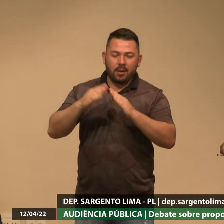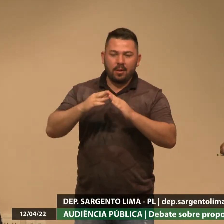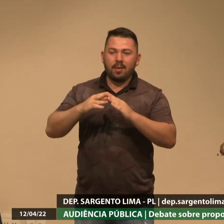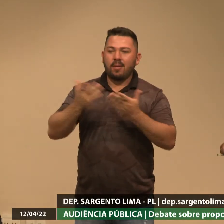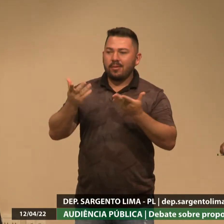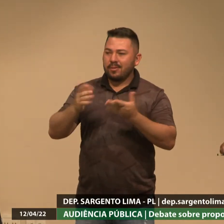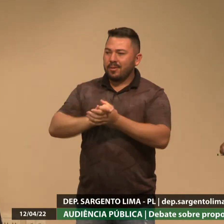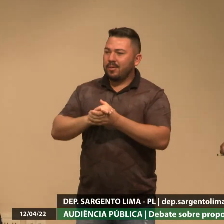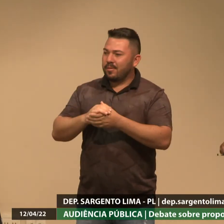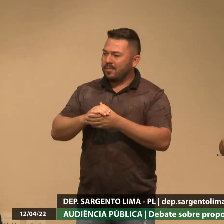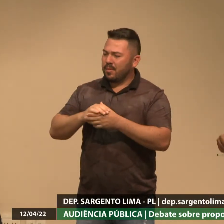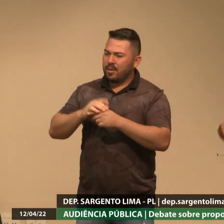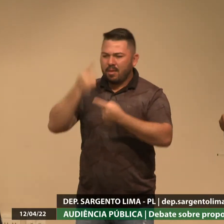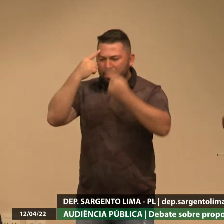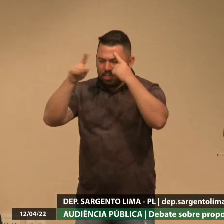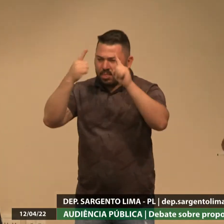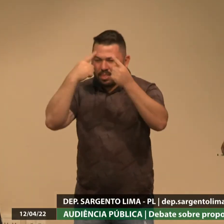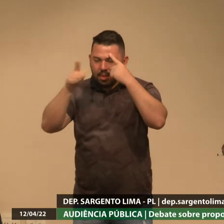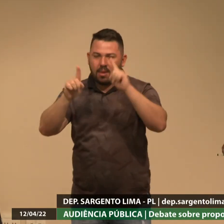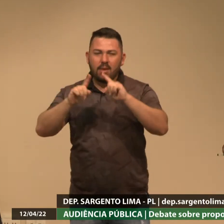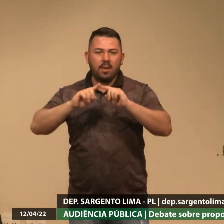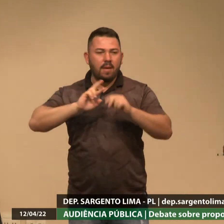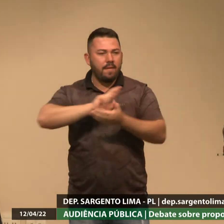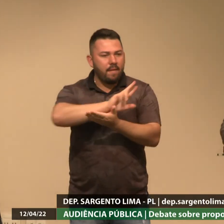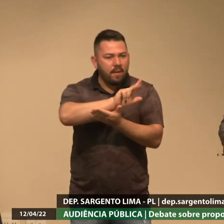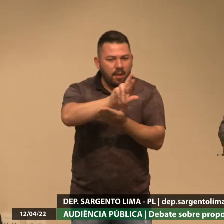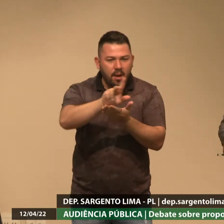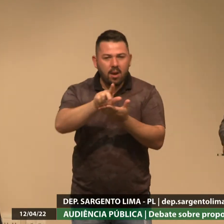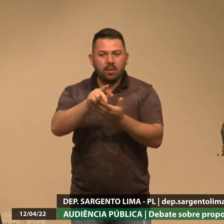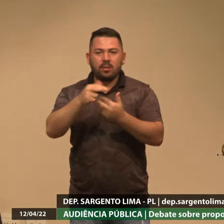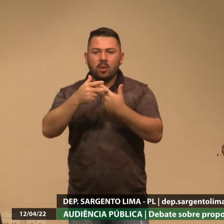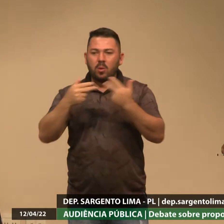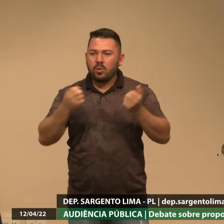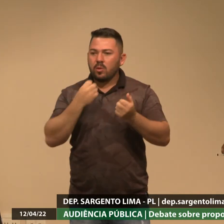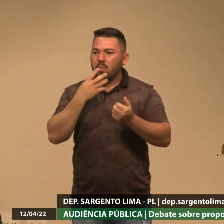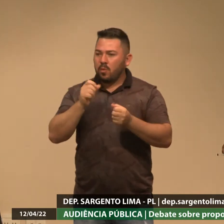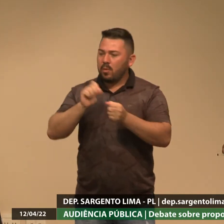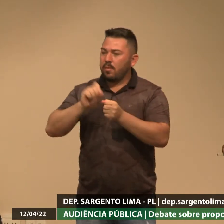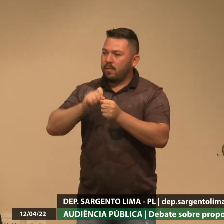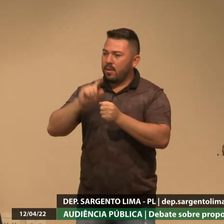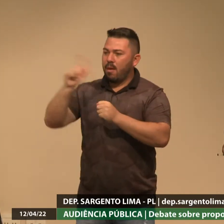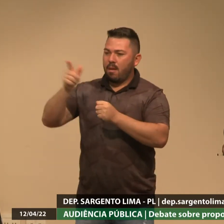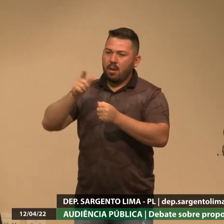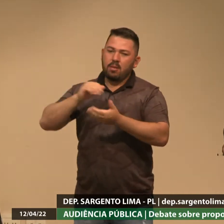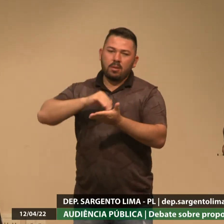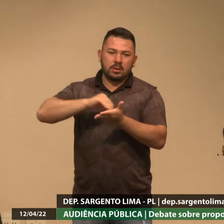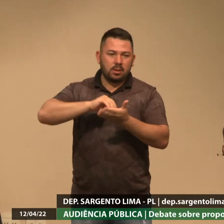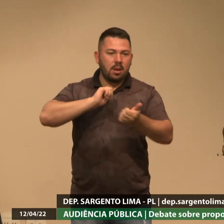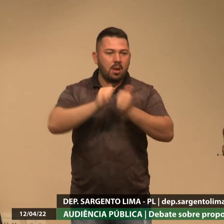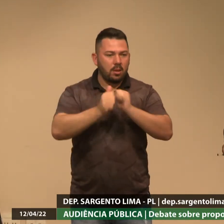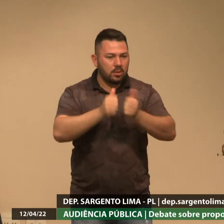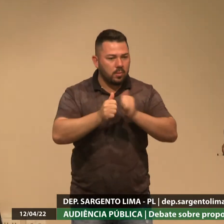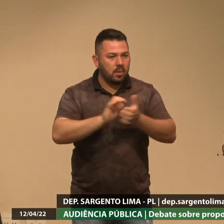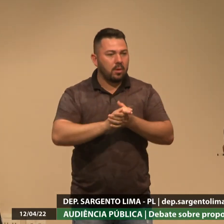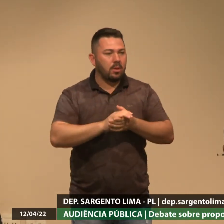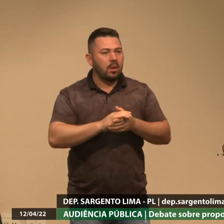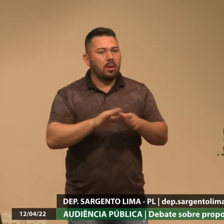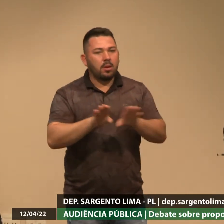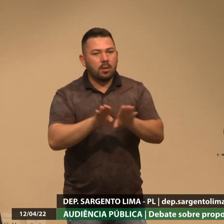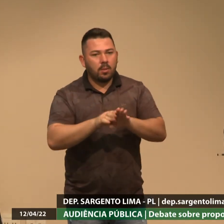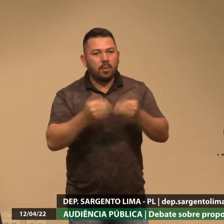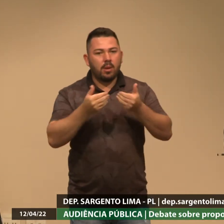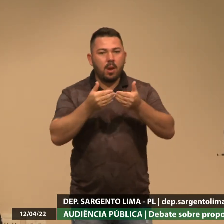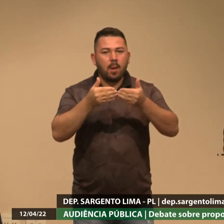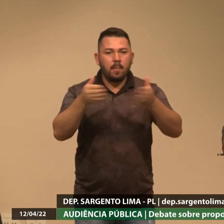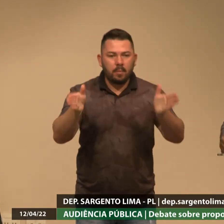se Oi tá com várias ideias coisas boas para poder falar na Secretaria de Esporte Gostaria de deixar também